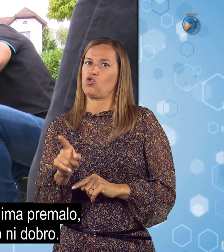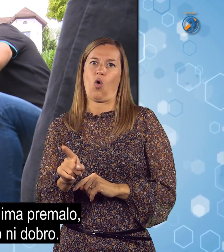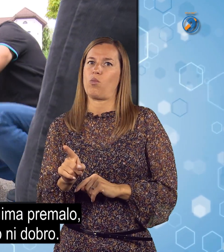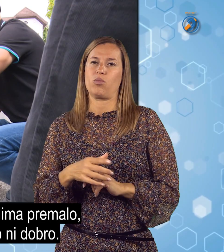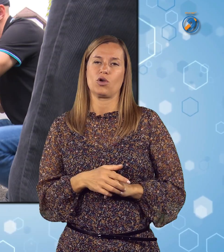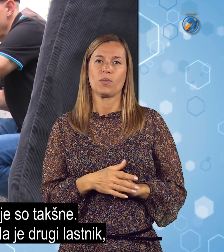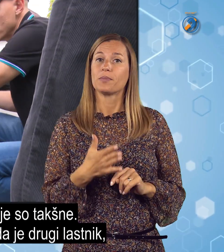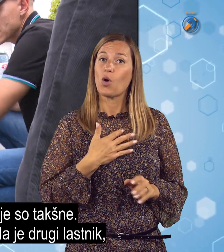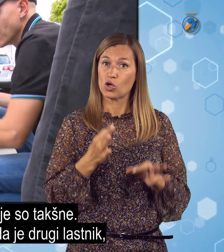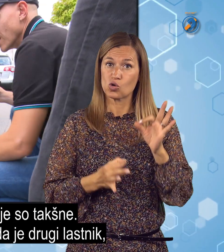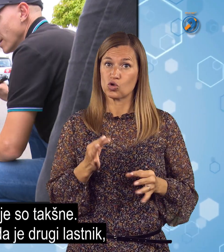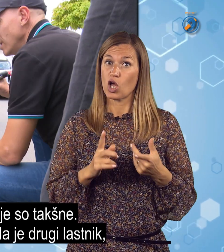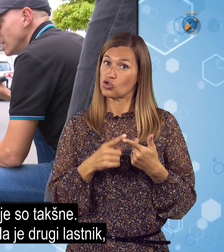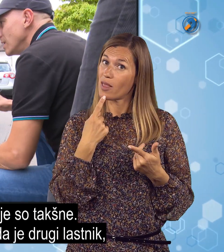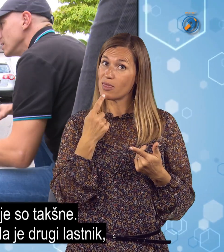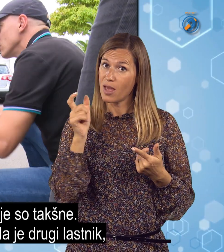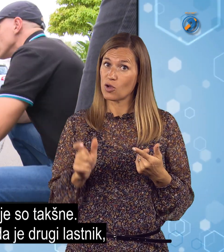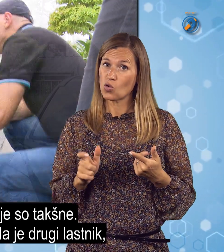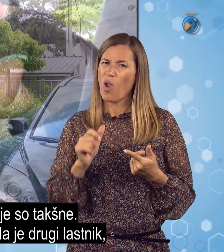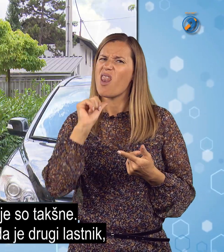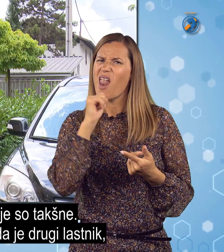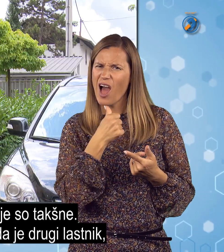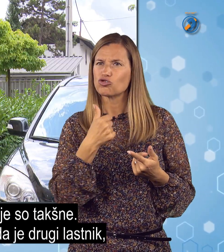dobro. Moje izkušnje so takšne. Če nekdo